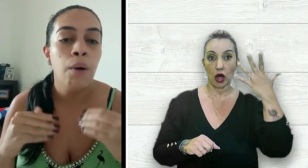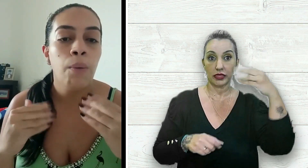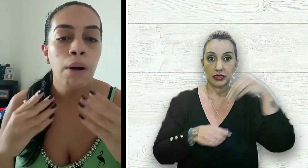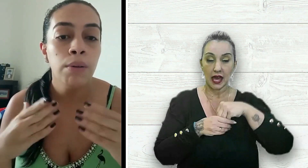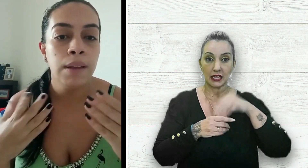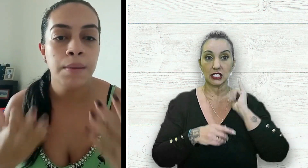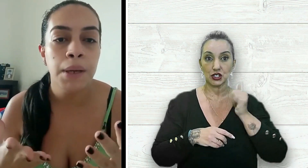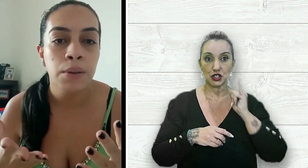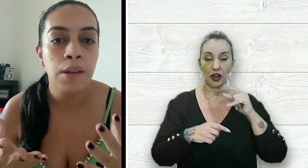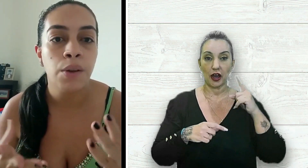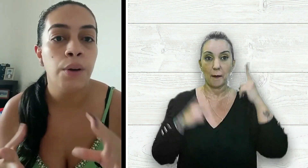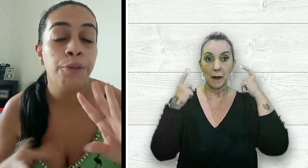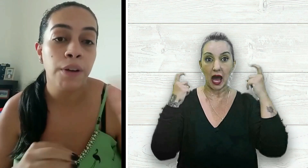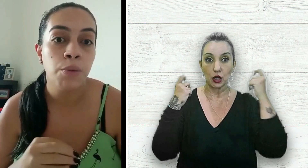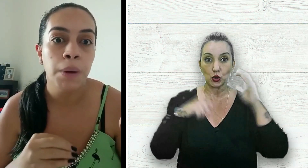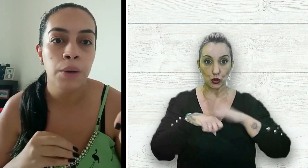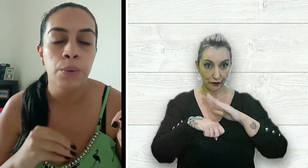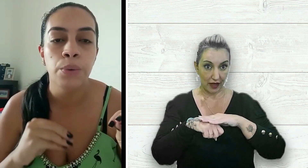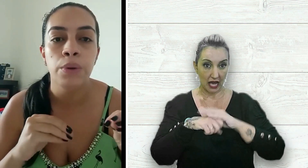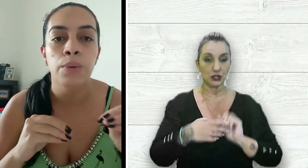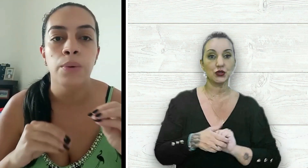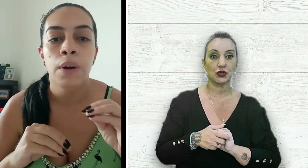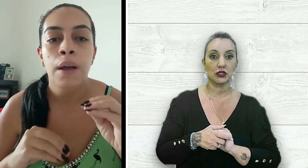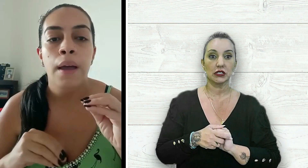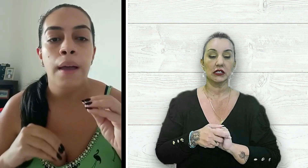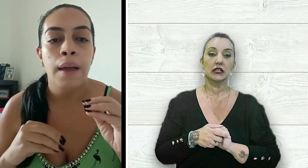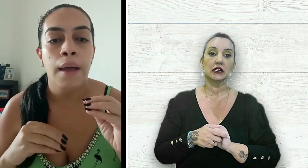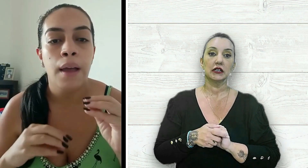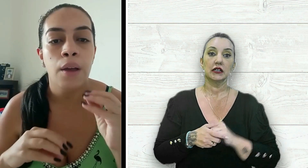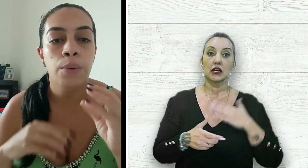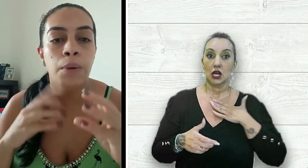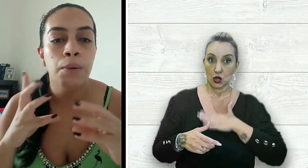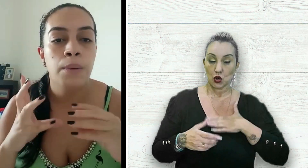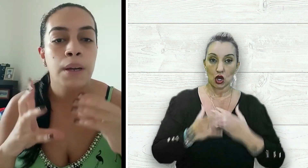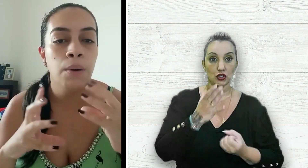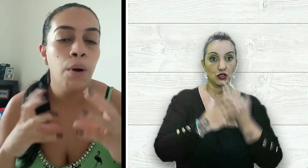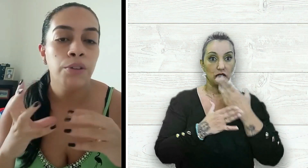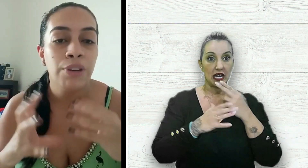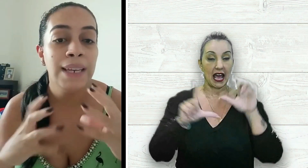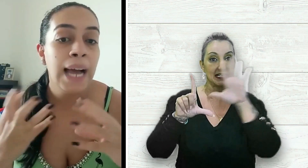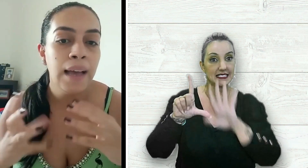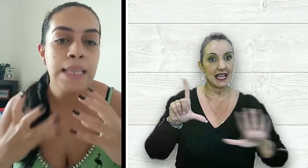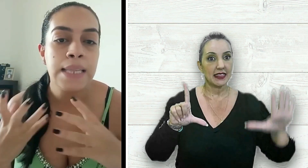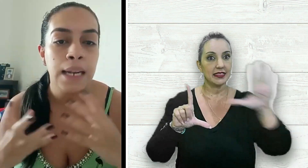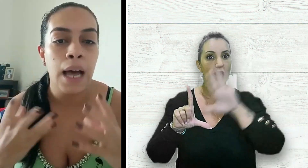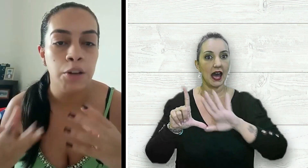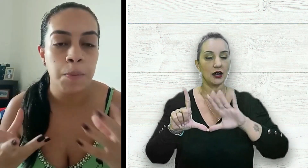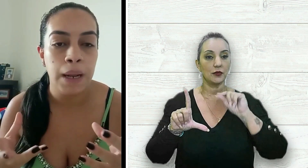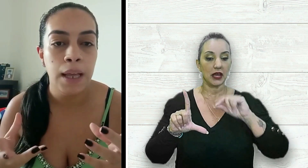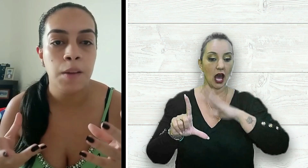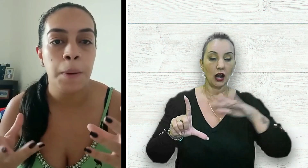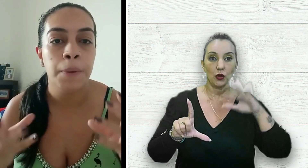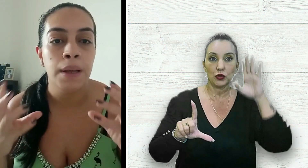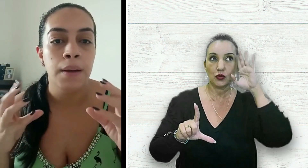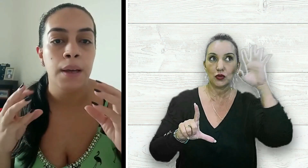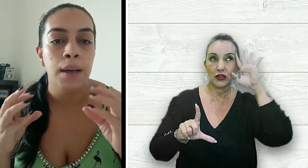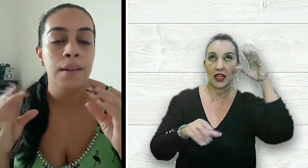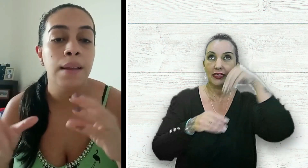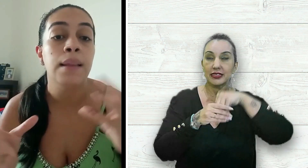algum acontecimento na história, eu faço um barulho. Eu gosto de criar esses cenários para eles poder eles